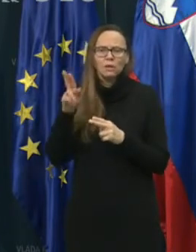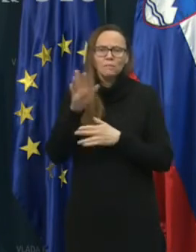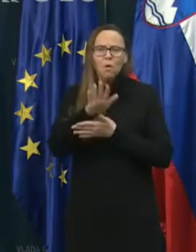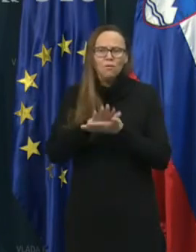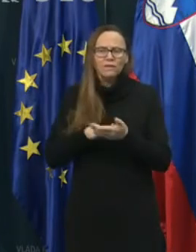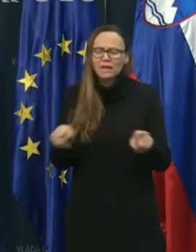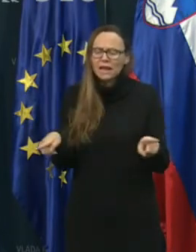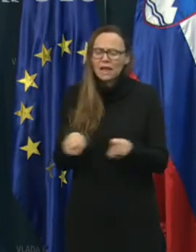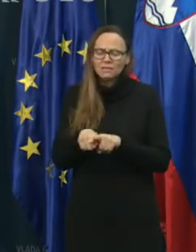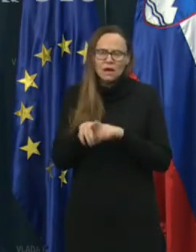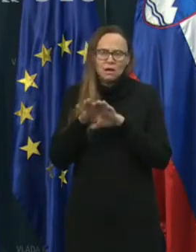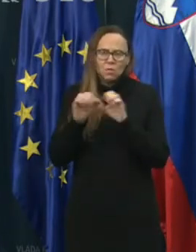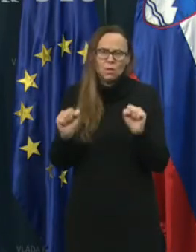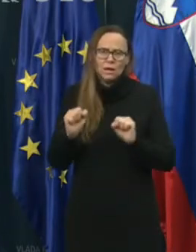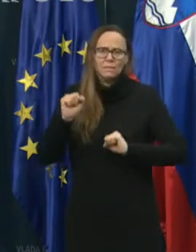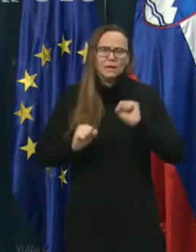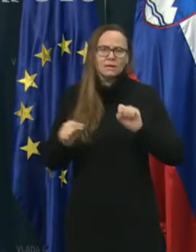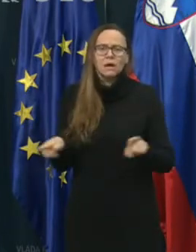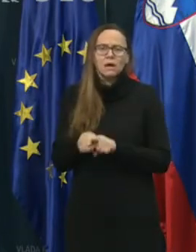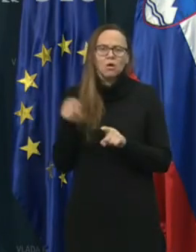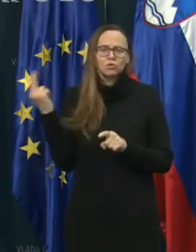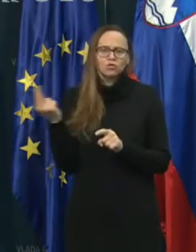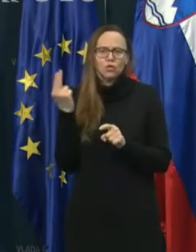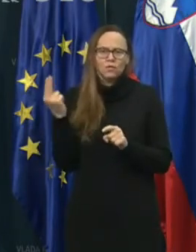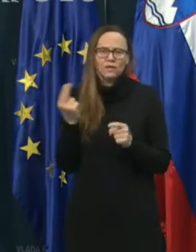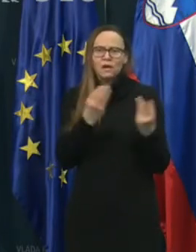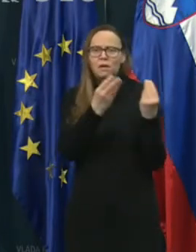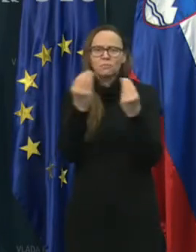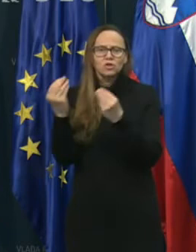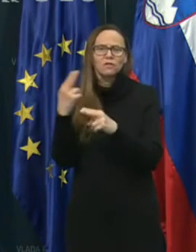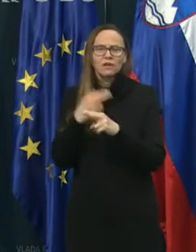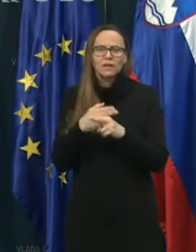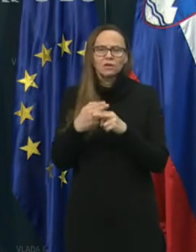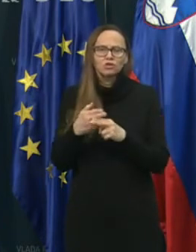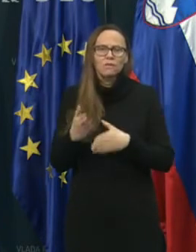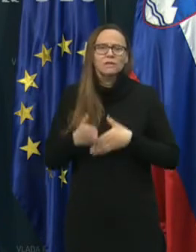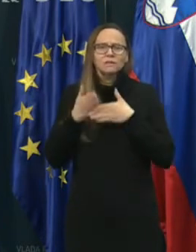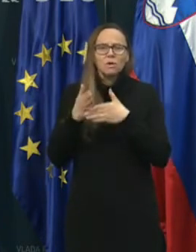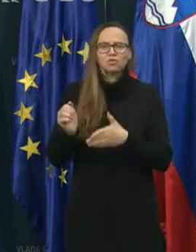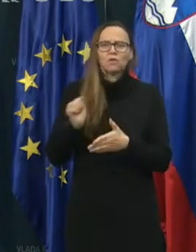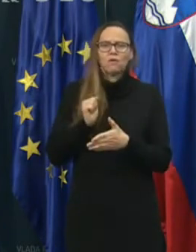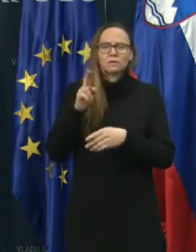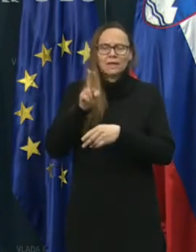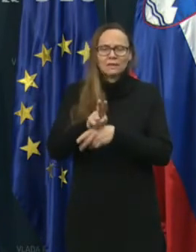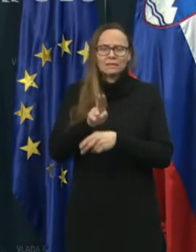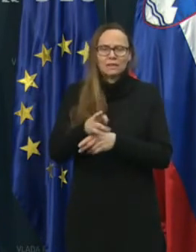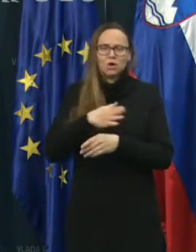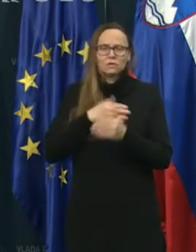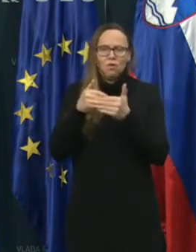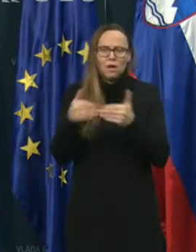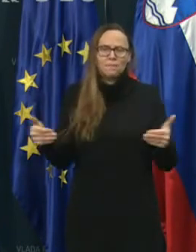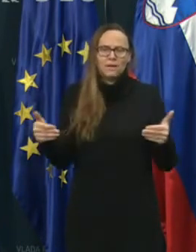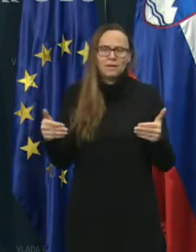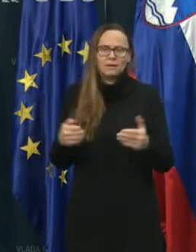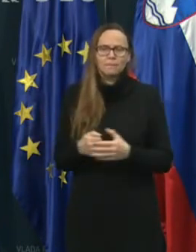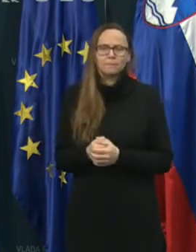uvedene enake ukrepe gibanja kot Slovenija, številne države s pomočjo vojske nadzirajo svoje